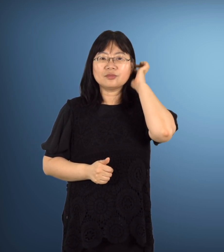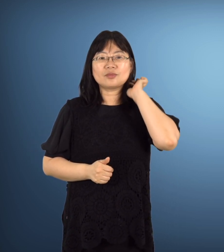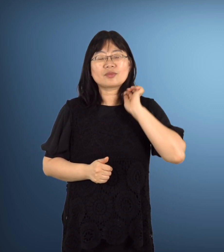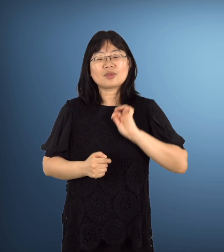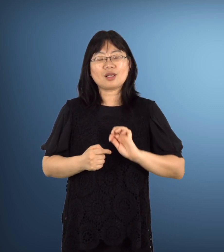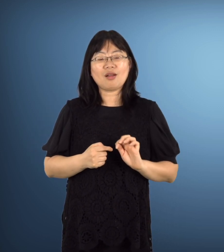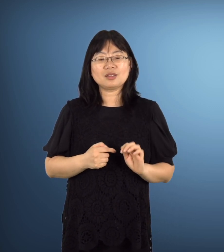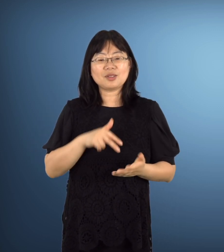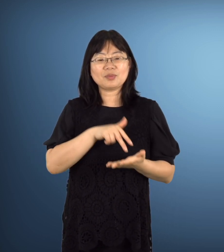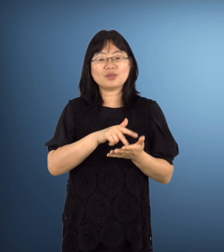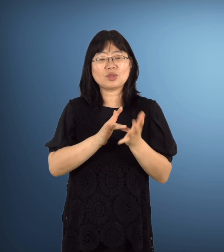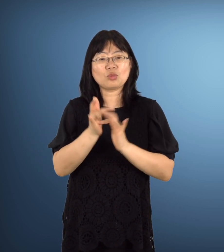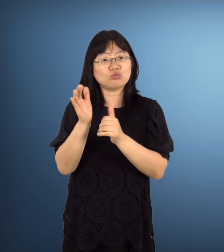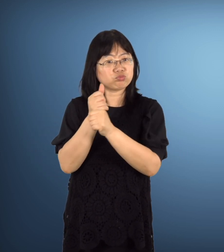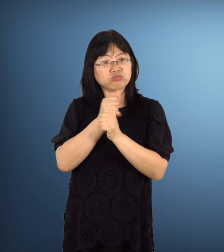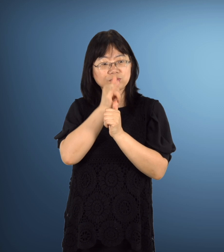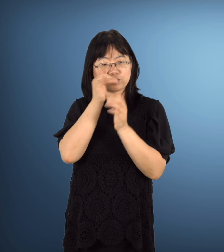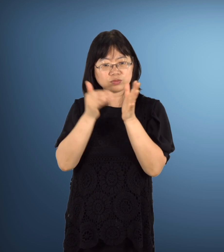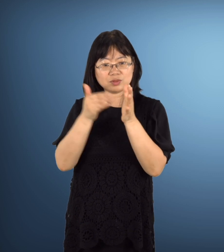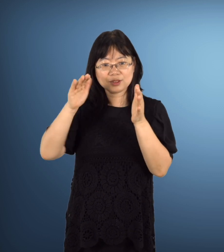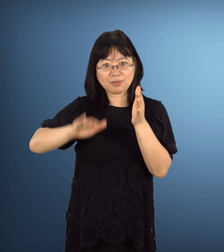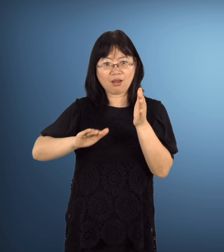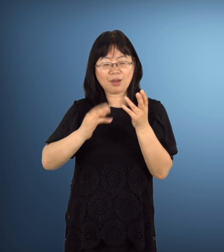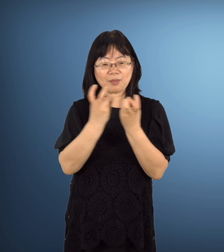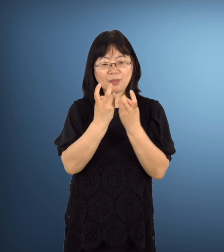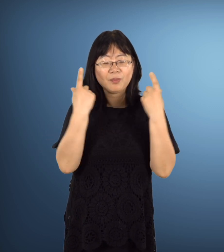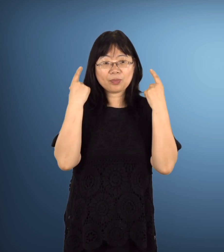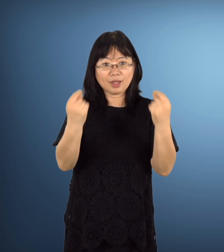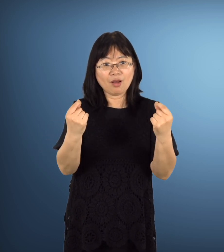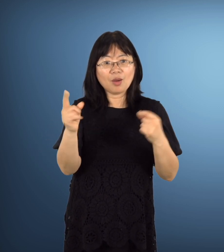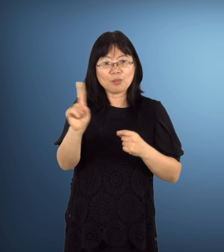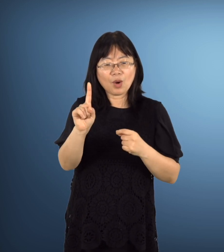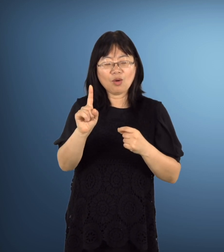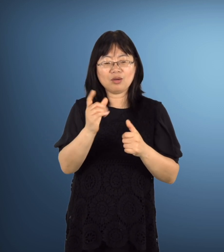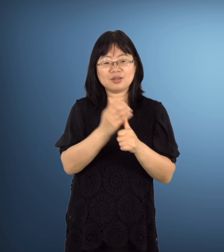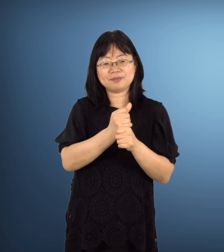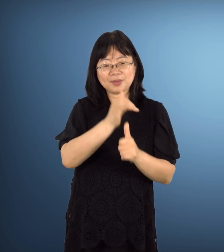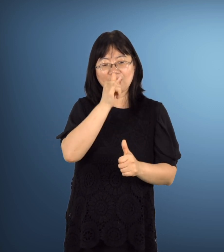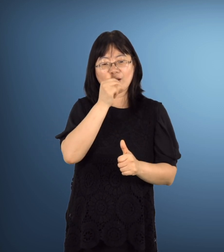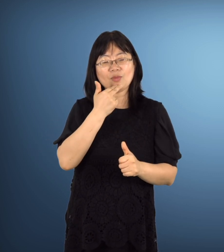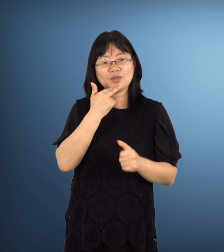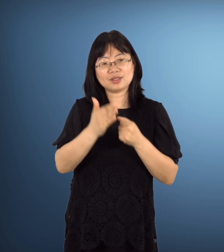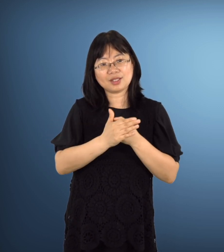근데 명분은 예수를 붙잡았는데 방식은 여전히 놓지 못하는,